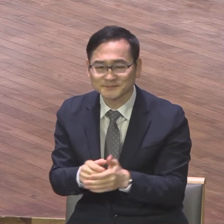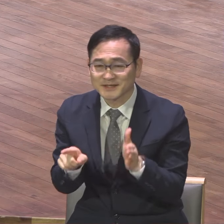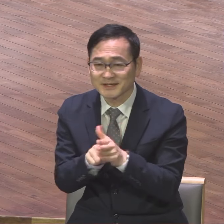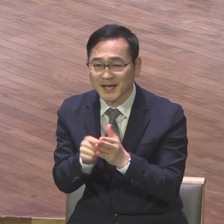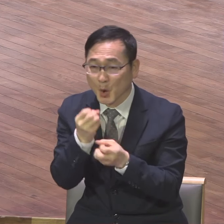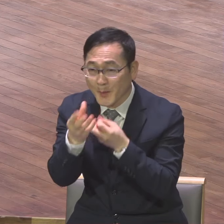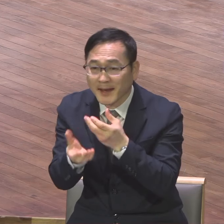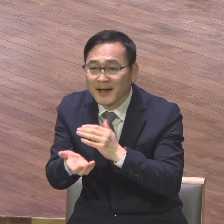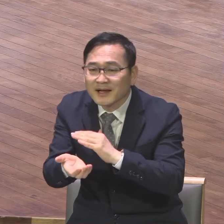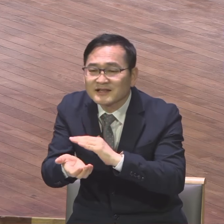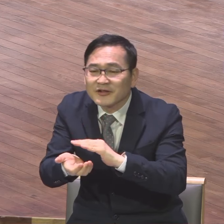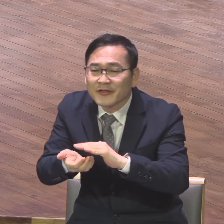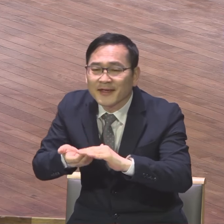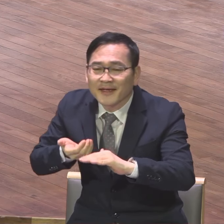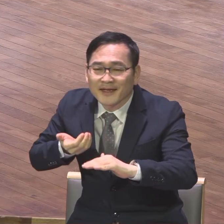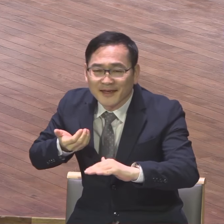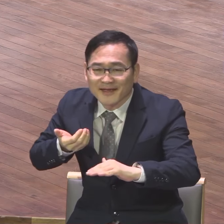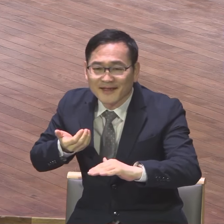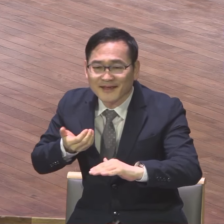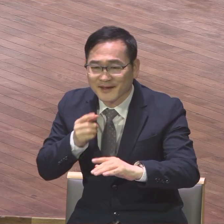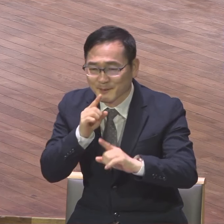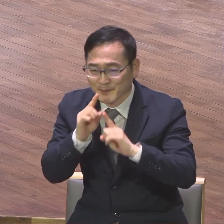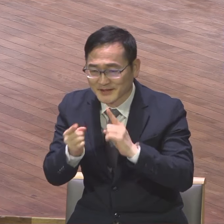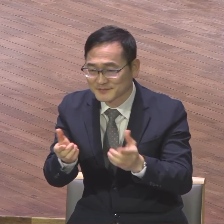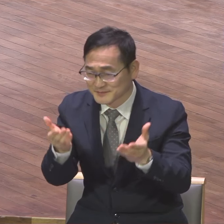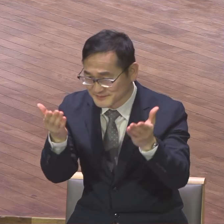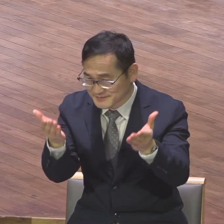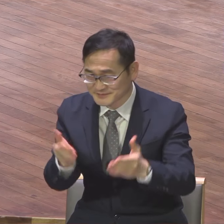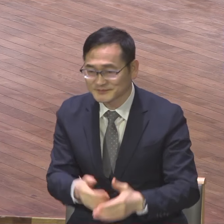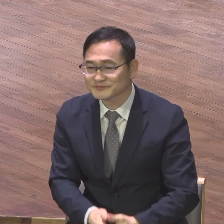신앙고백하기 전에 간단히 말씀을 드려야 될 것이,